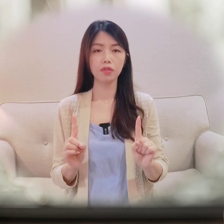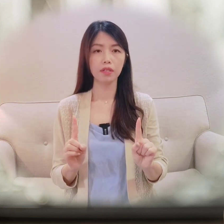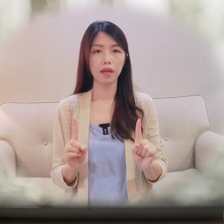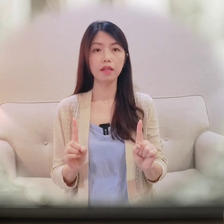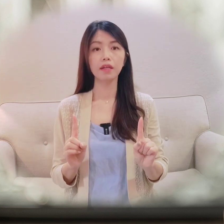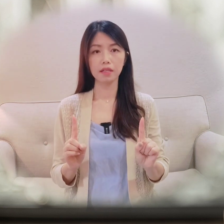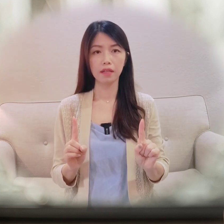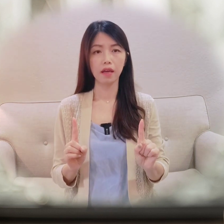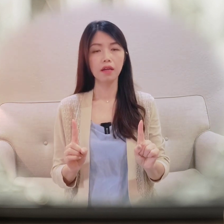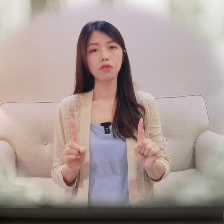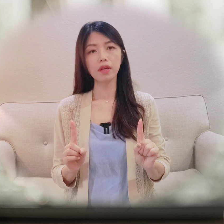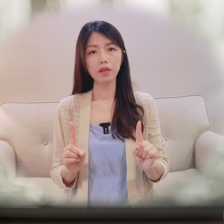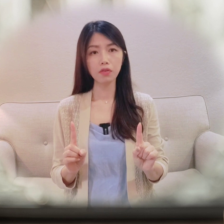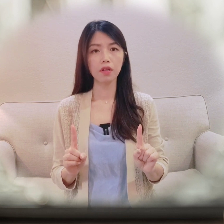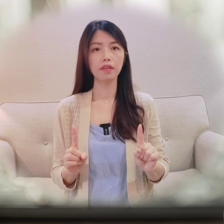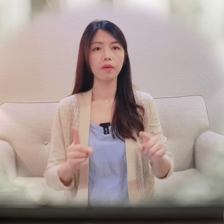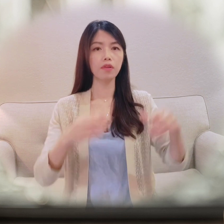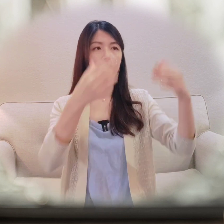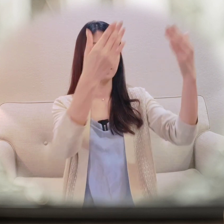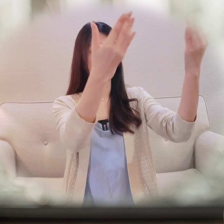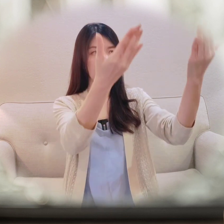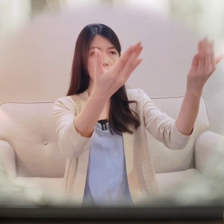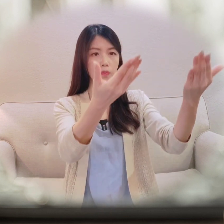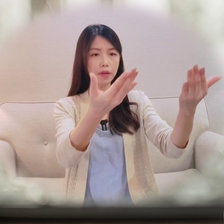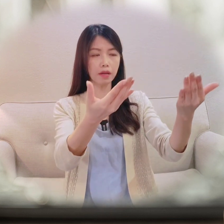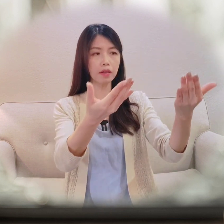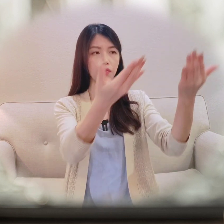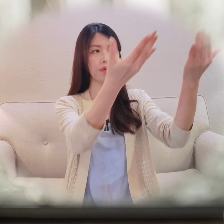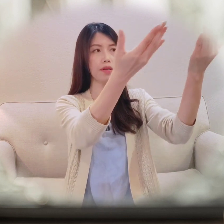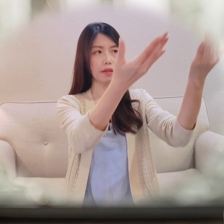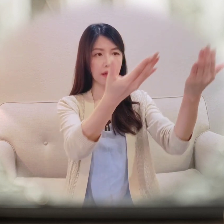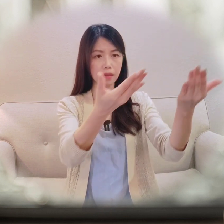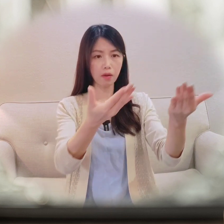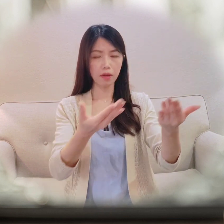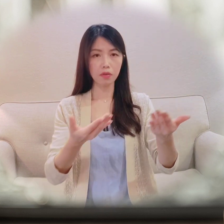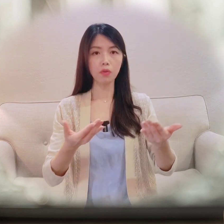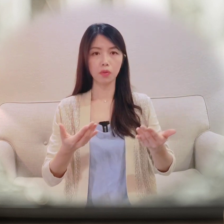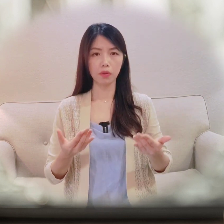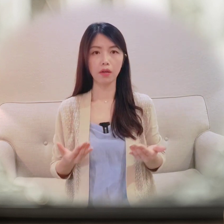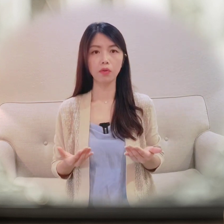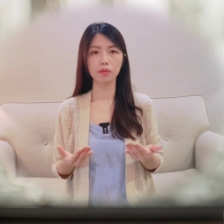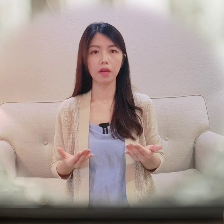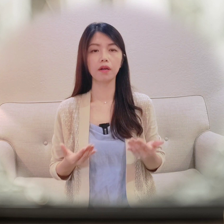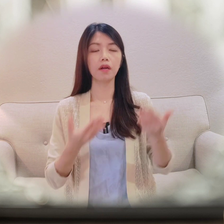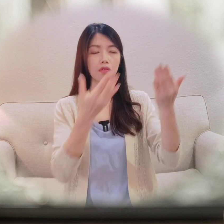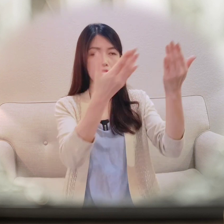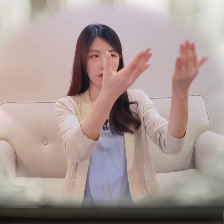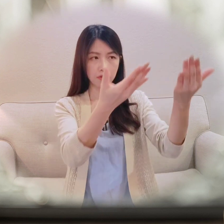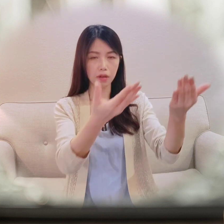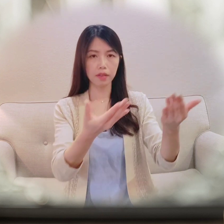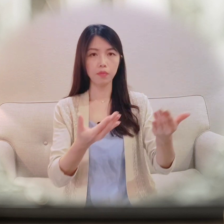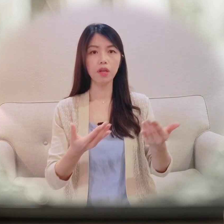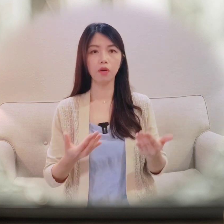일으켜 주시네, 일으키시네. 주님께서 해주셨기 때문에 이렇게 손바닥을 위로 한 이 상태에서 내 쪽으로 당겨줬어요.